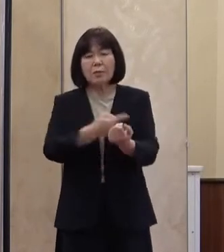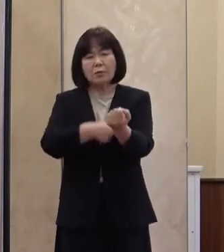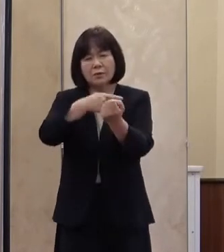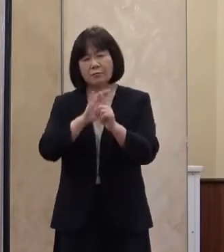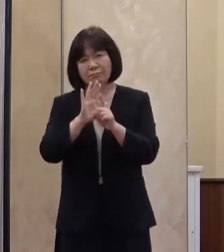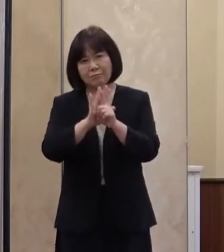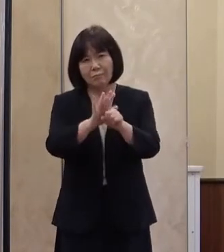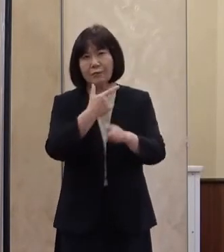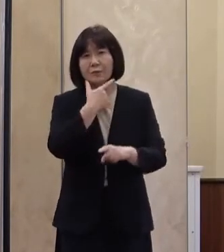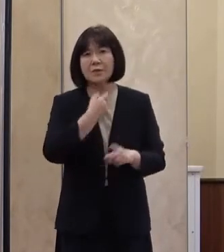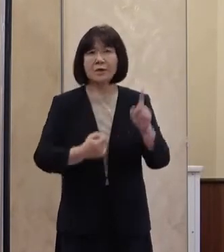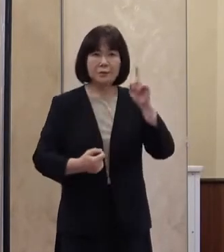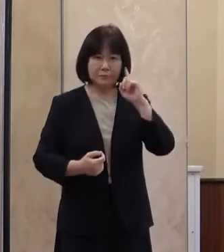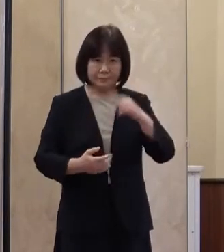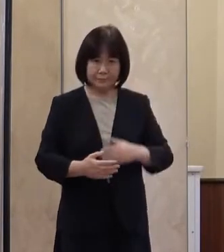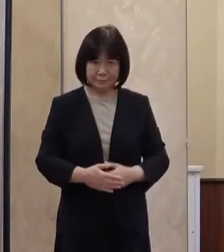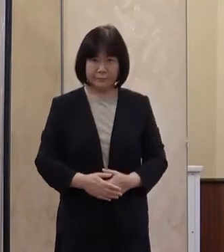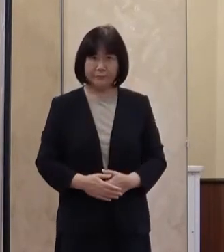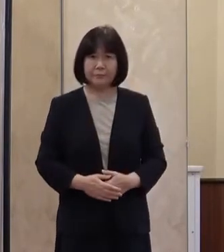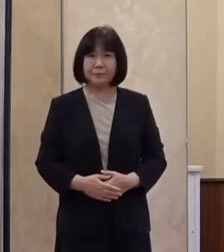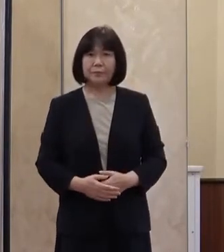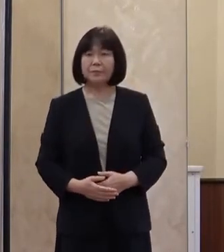していきたいというふうに思います。